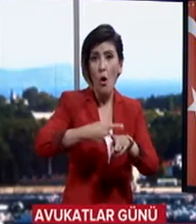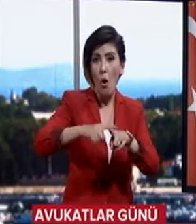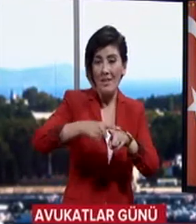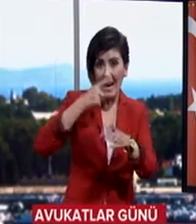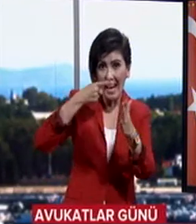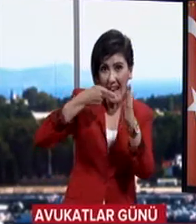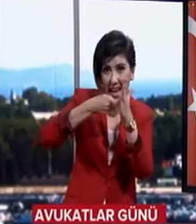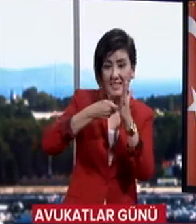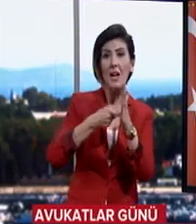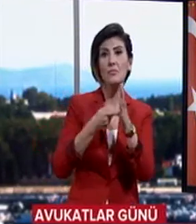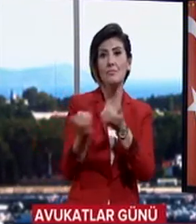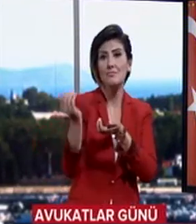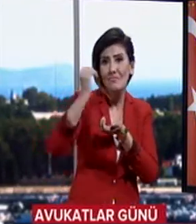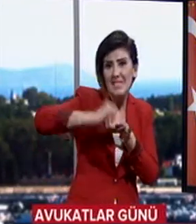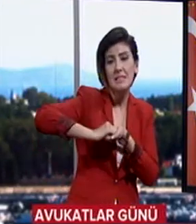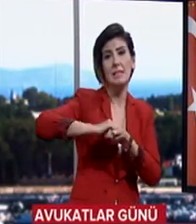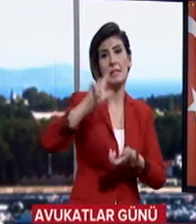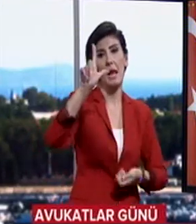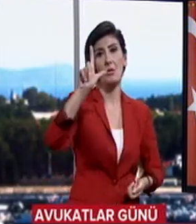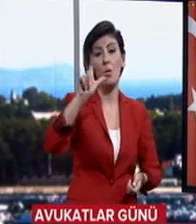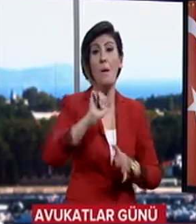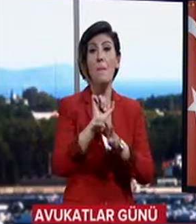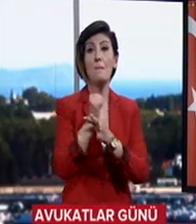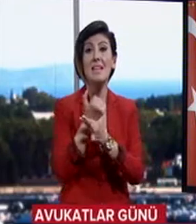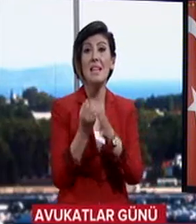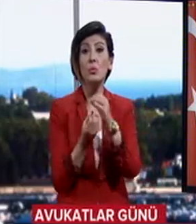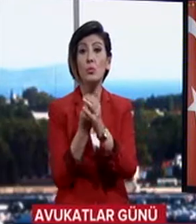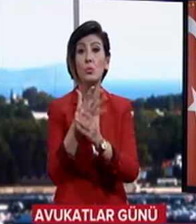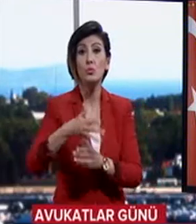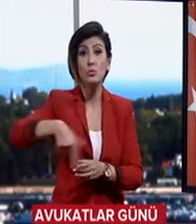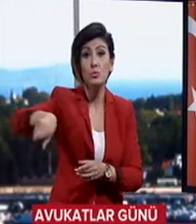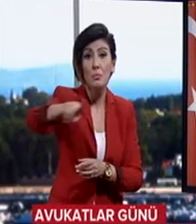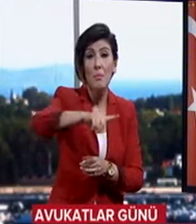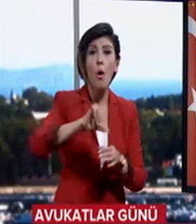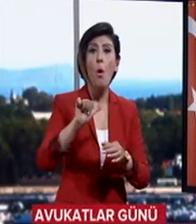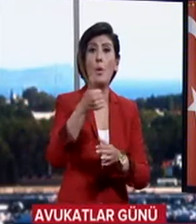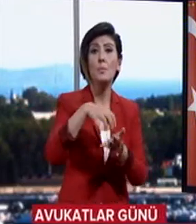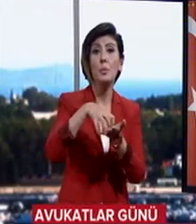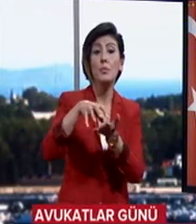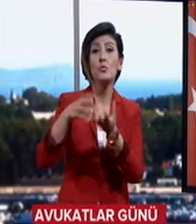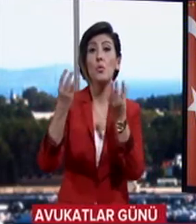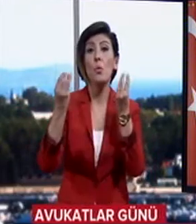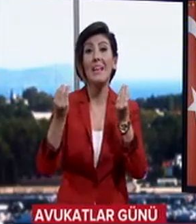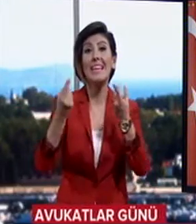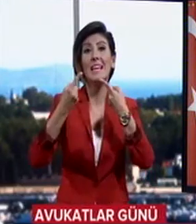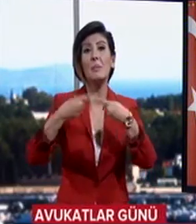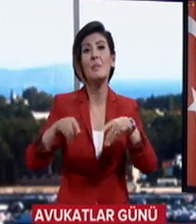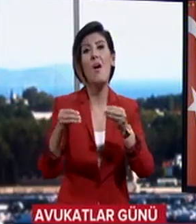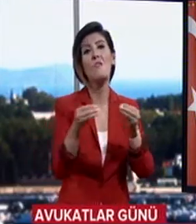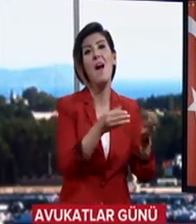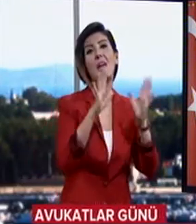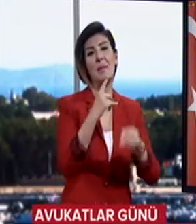doğrultusunda kenetlenmemizi gerektiriyor. Meslek kuruluşlarımızın önemli bir bölümü çok iyi imtihan vermedi, diye